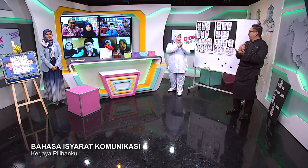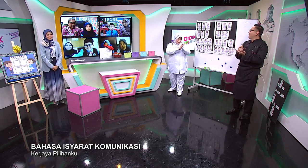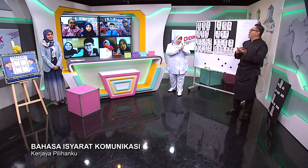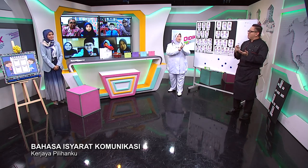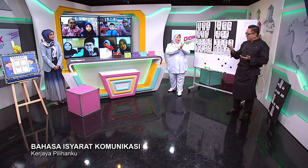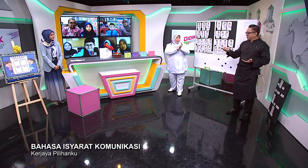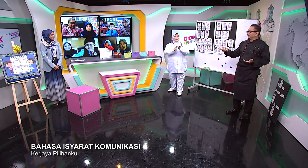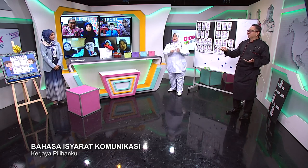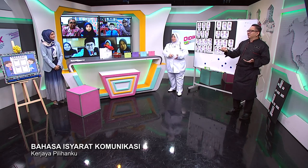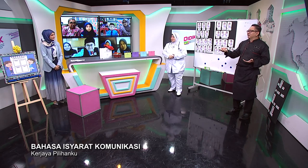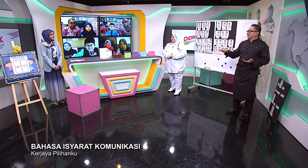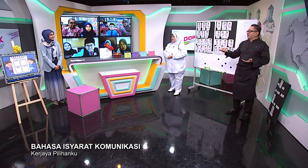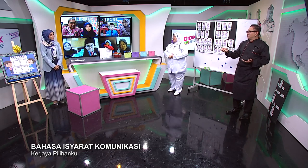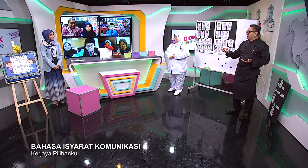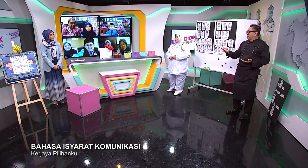kita baca.